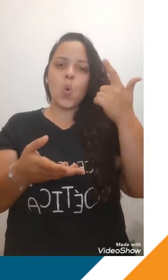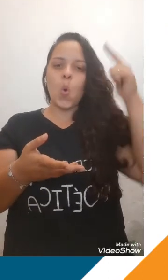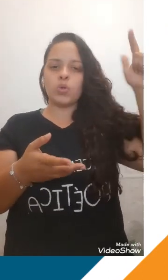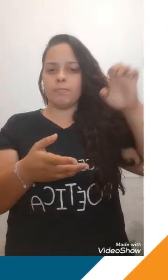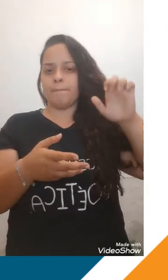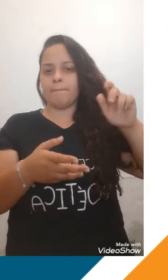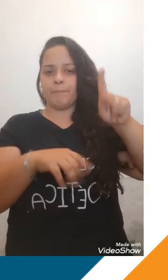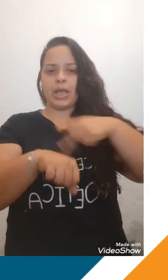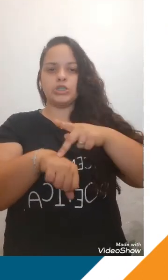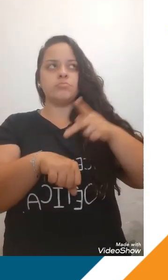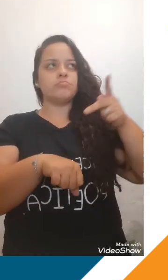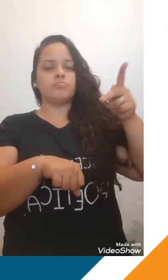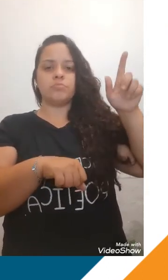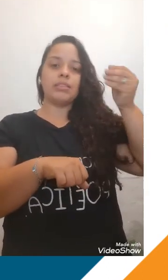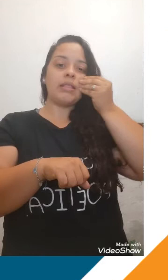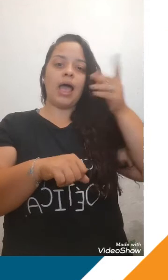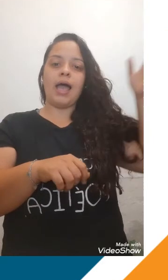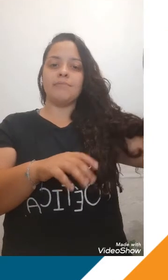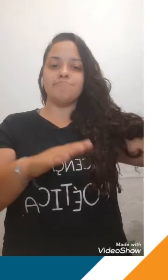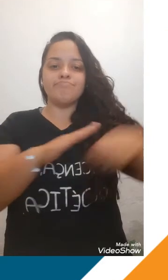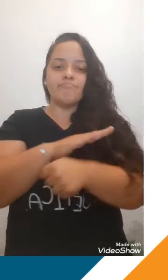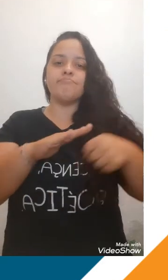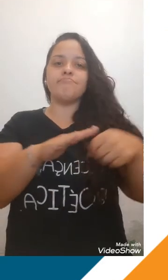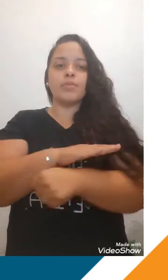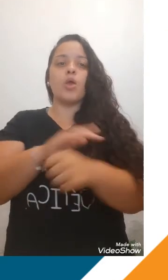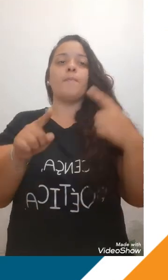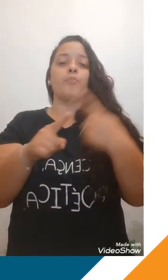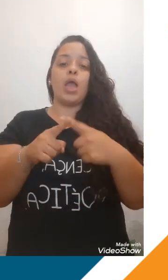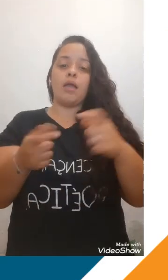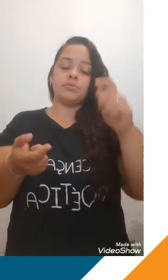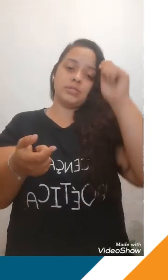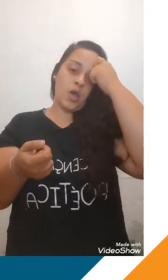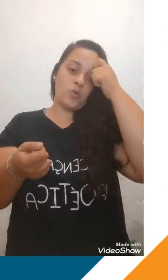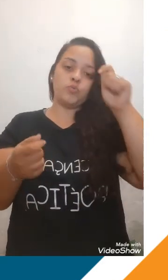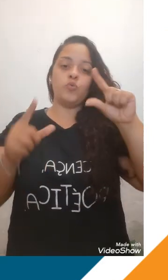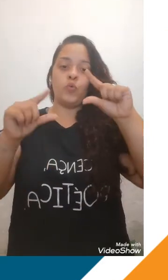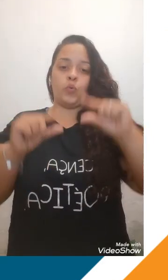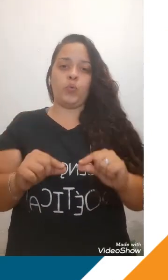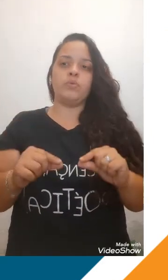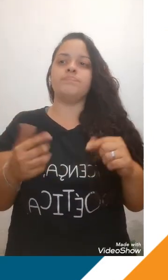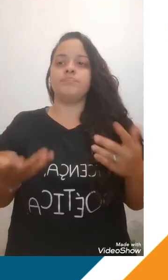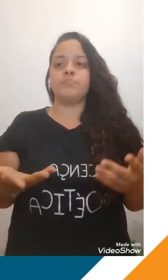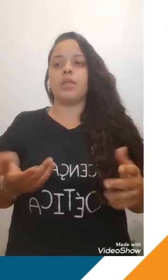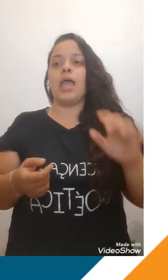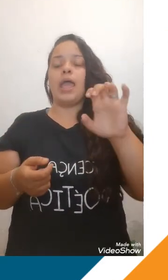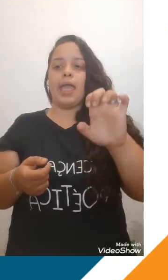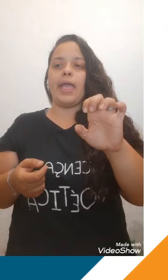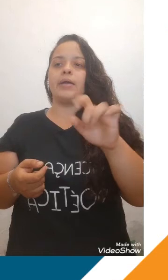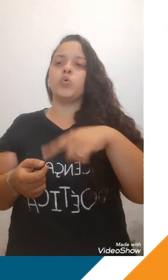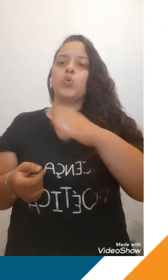né, estava sendo interrompido com a Lei Eusébio de Queiroz. Vamos confirmar aqui. A letra E fala: o número de